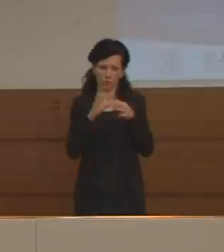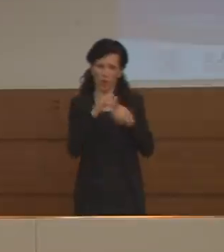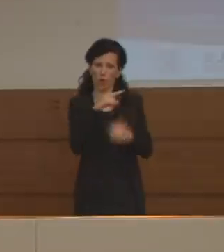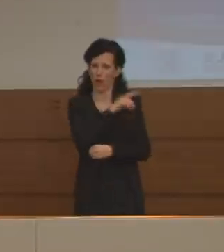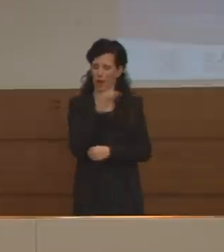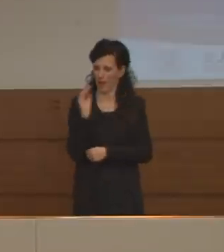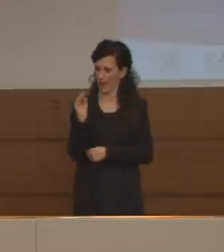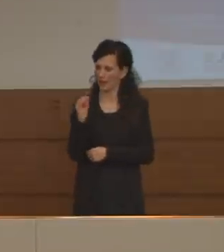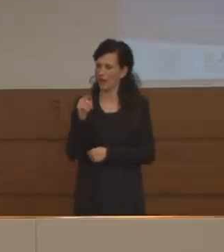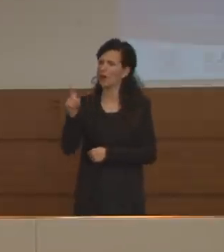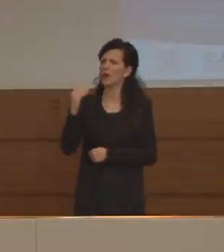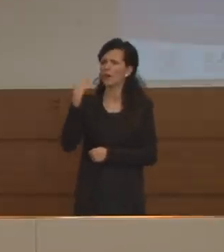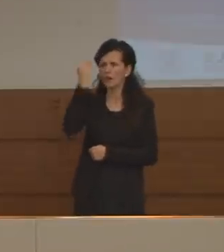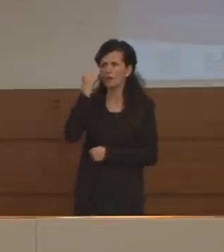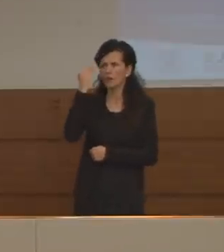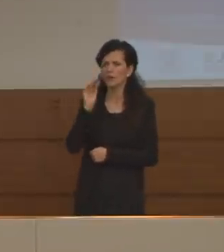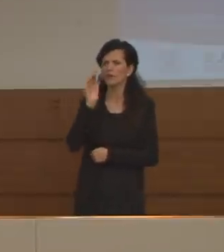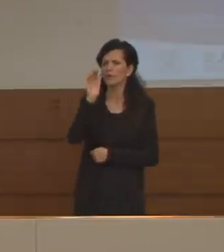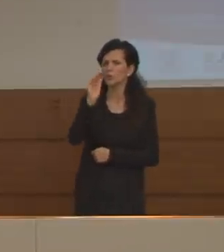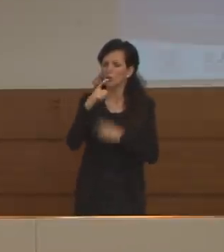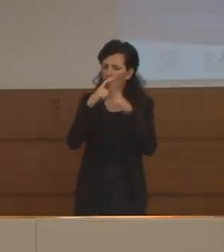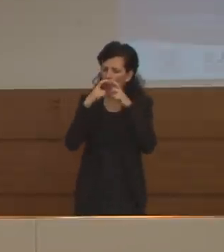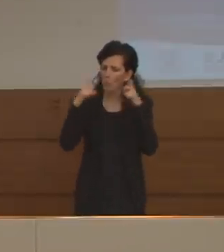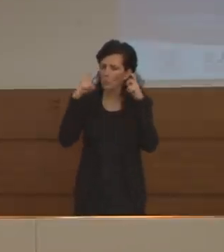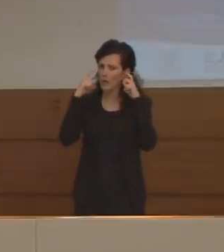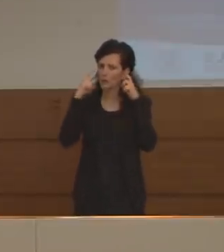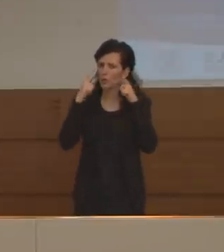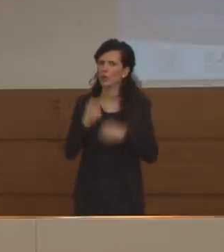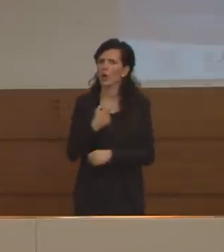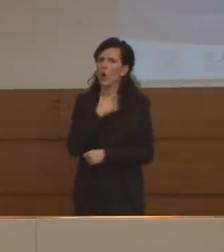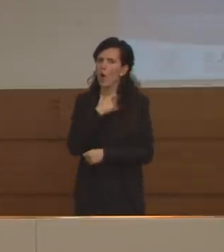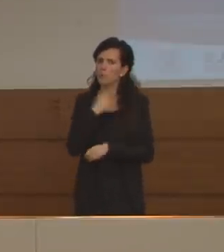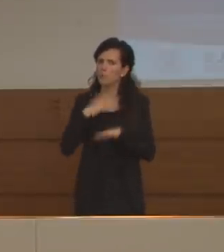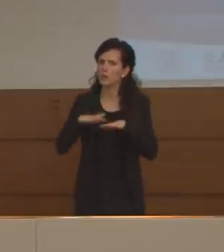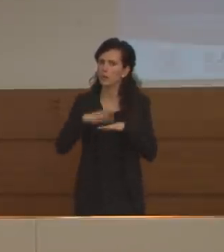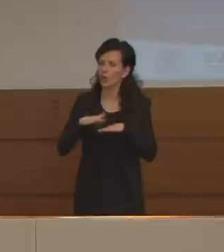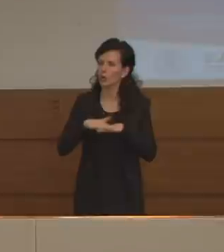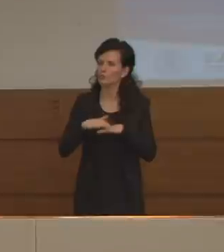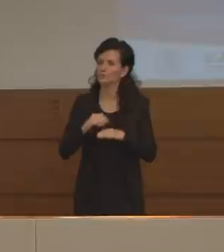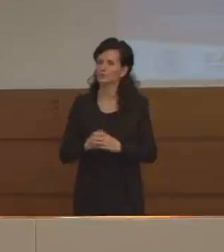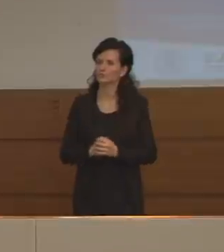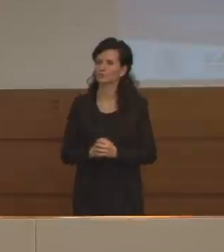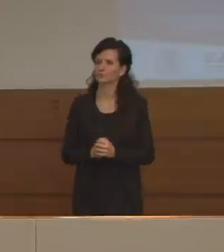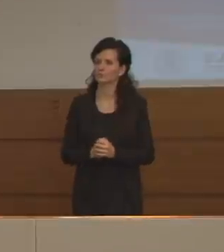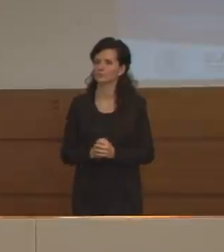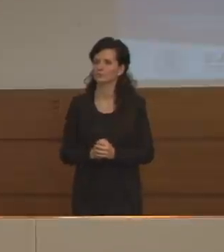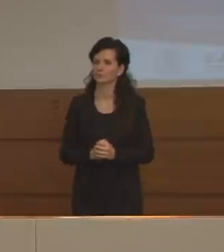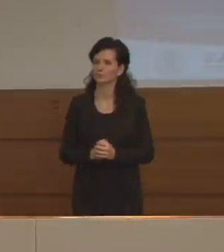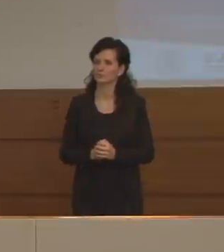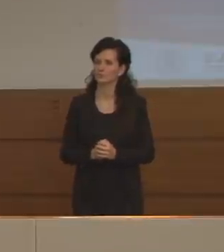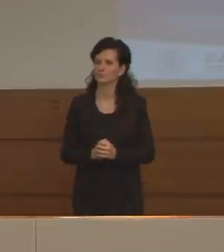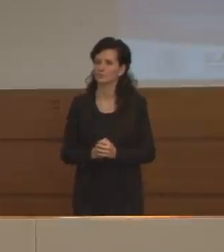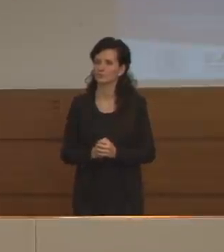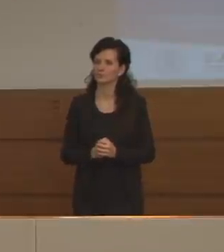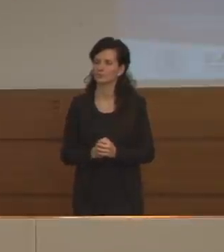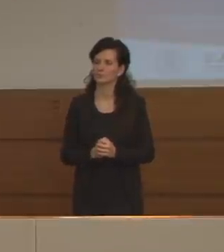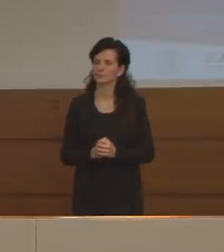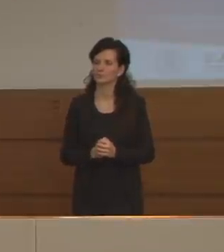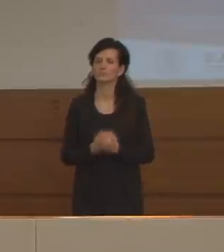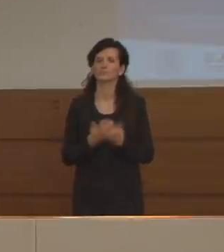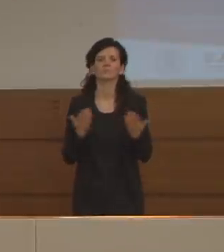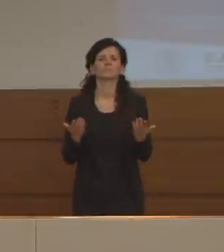saranno obbligatorie le mascherine allora intanto io sarei